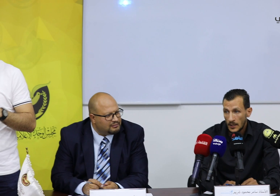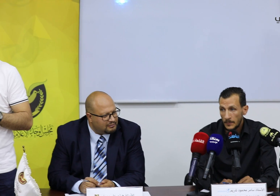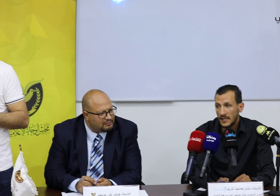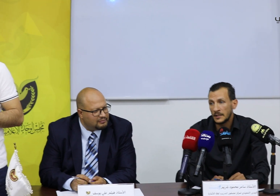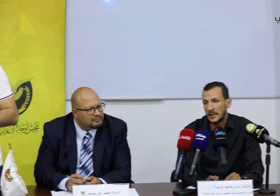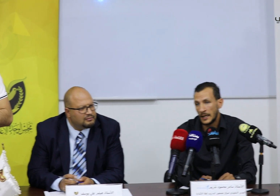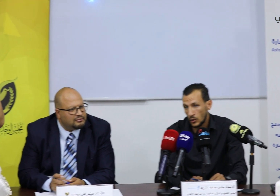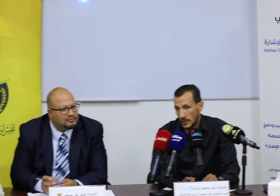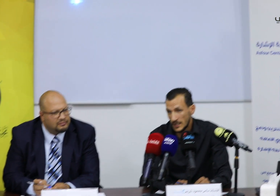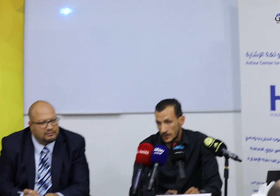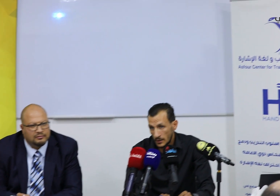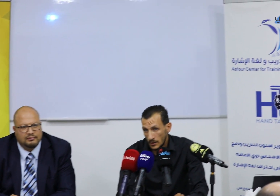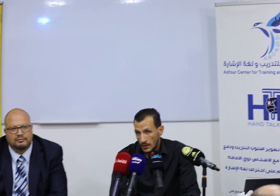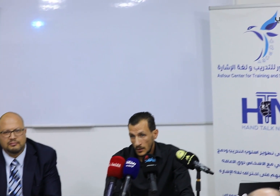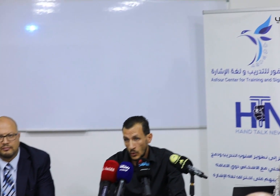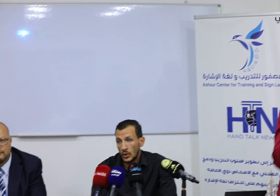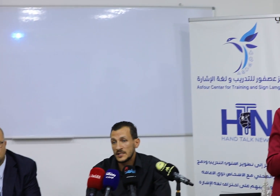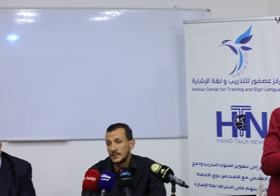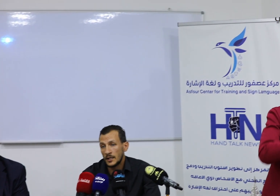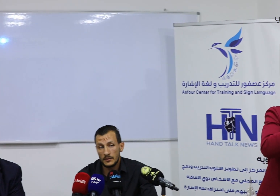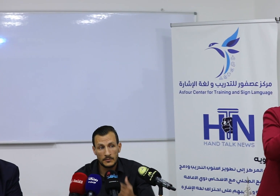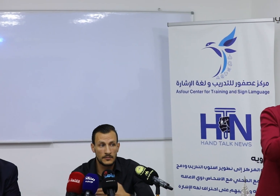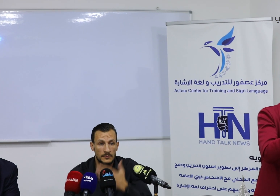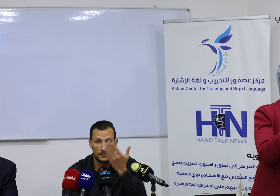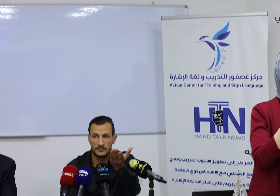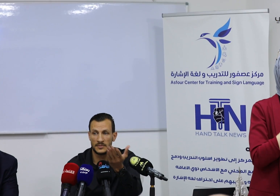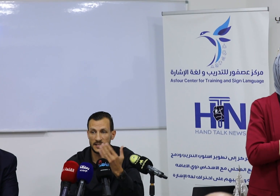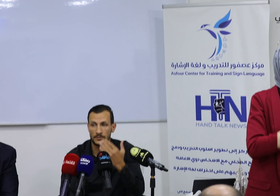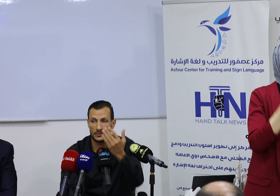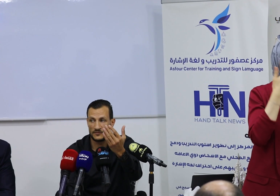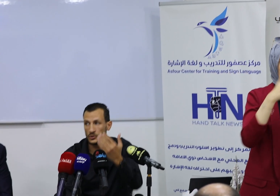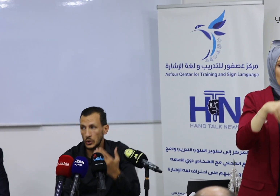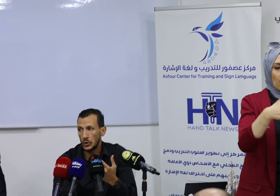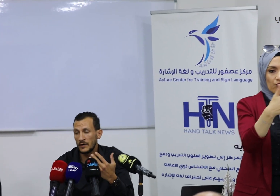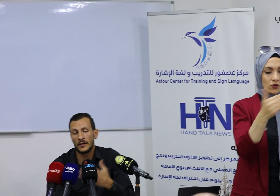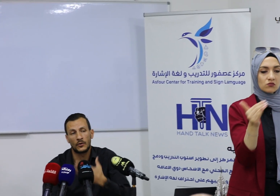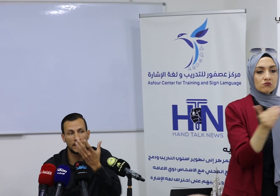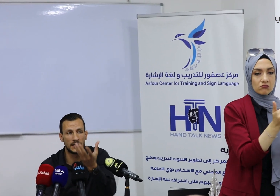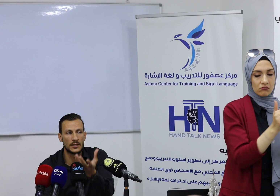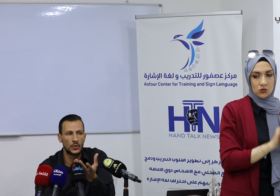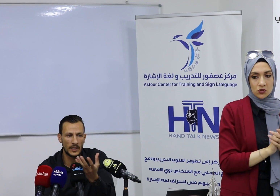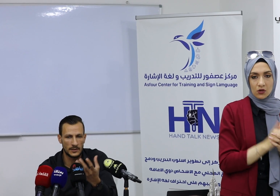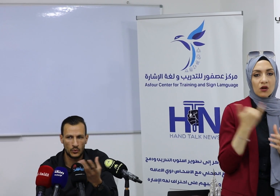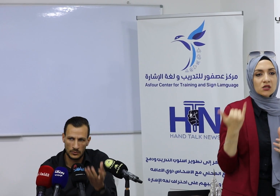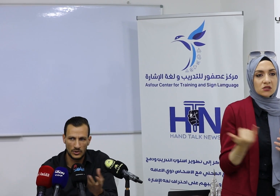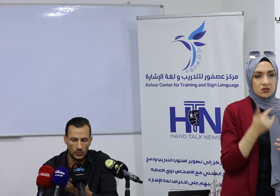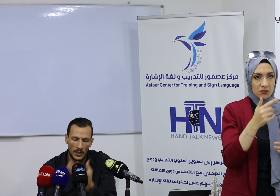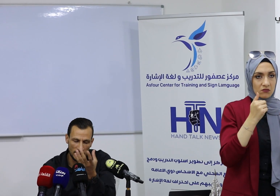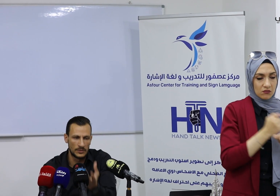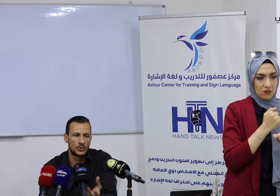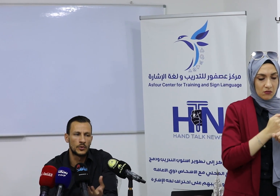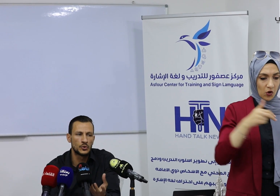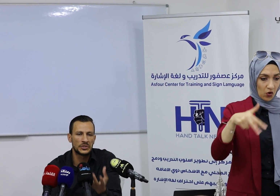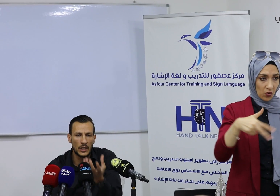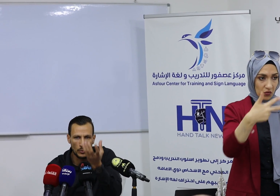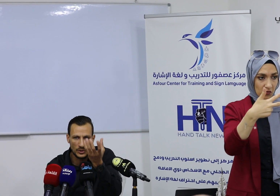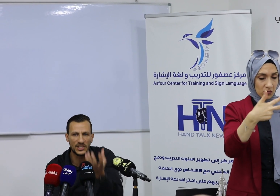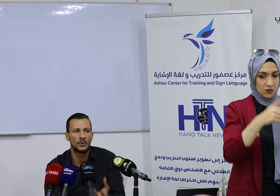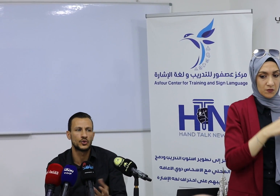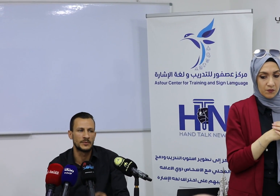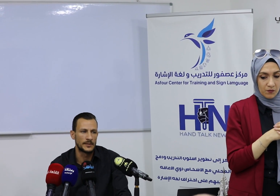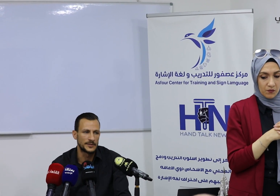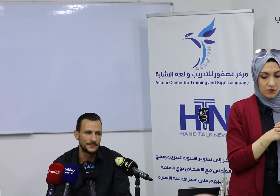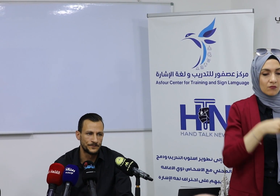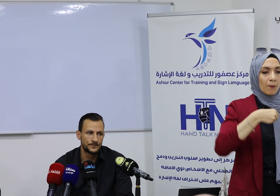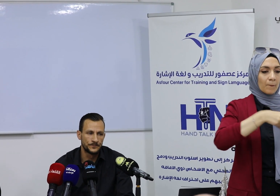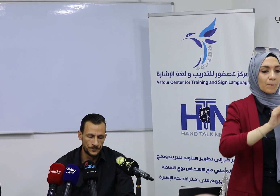اصم بيقدر يرن على الكول سنتر، والكول سنتر مرئي بالضبط فيديو كول، فالكول سنتر هو راح يتواجد يكون موجود كانه المترجم